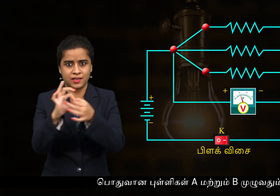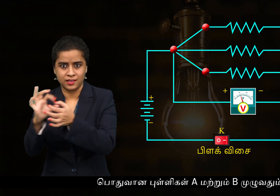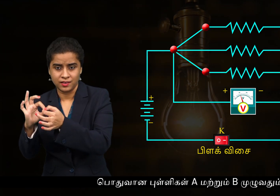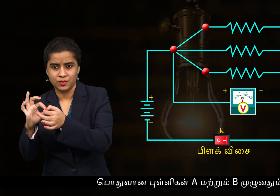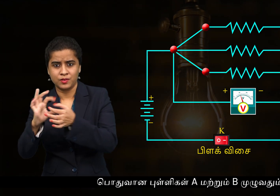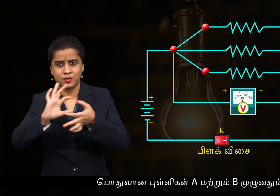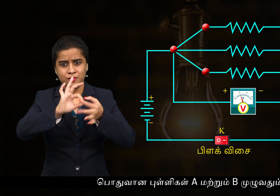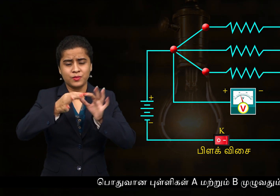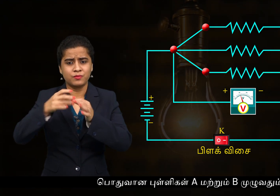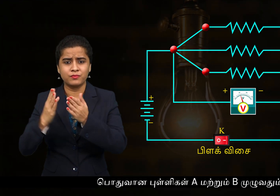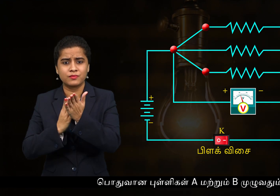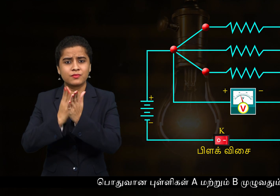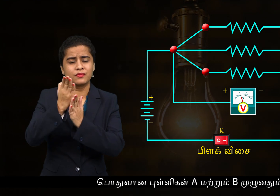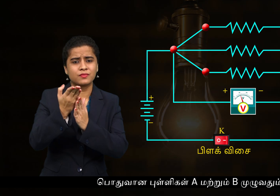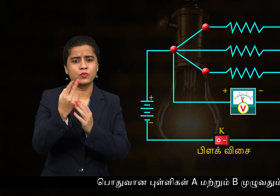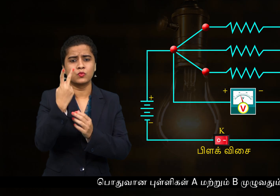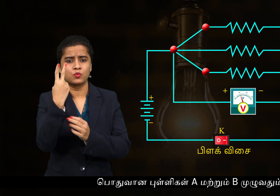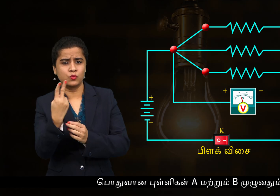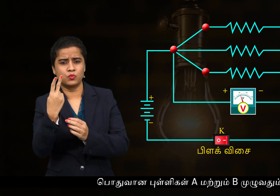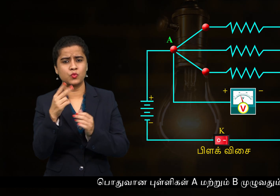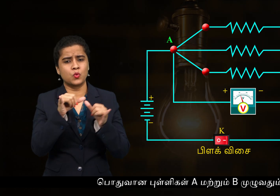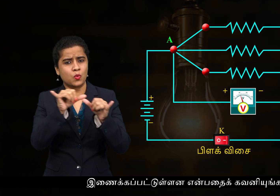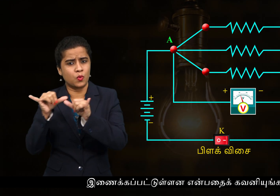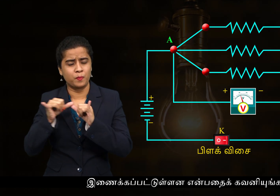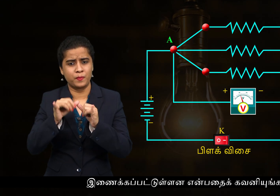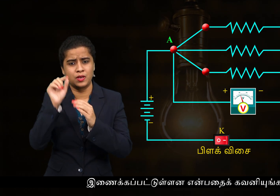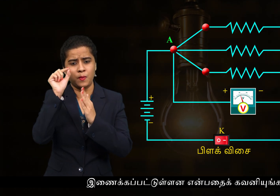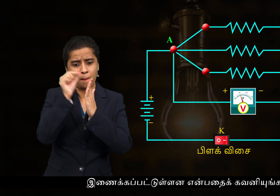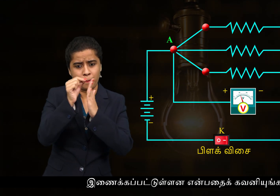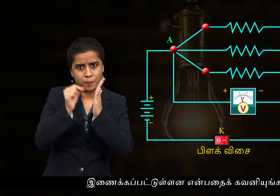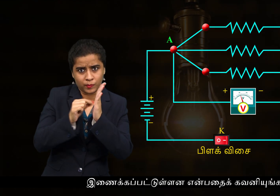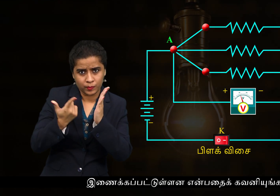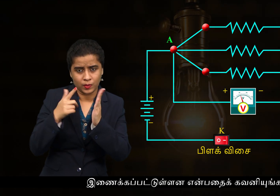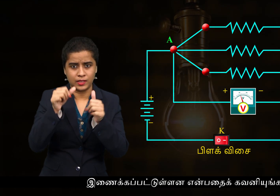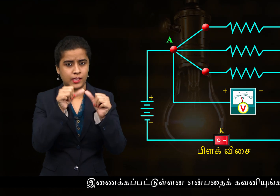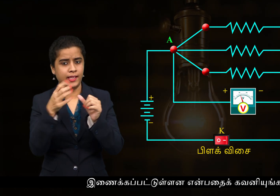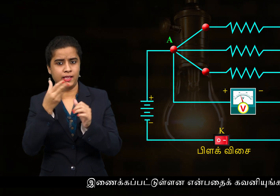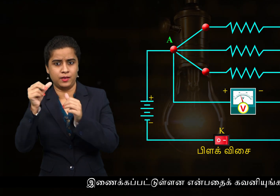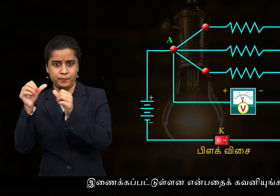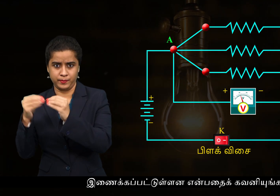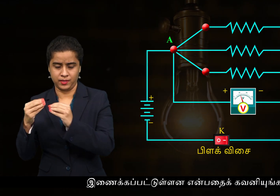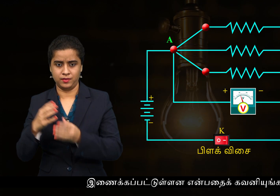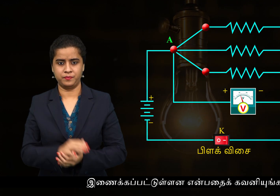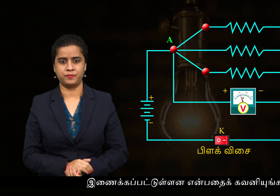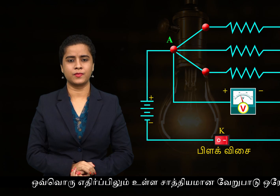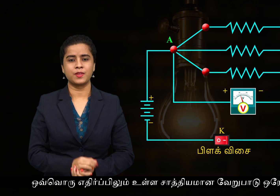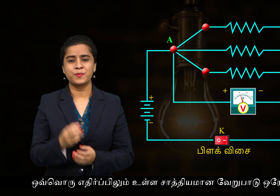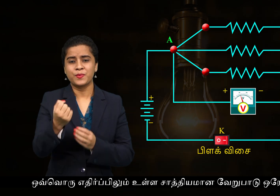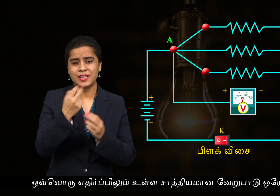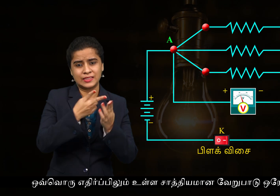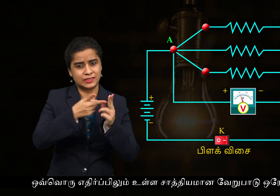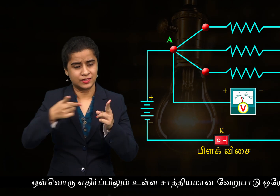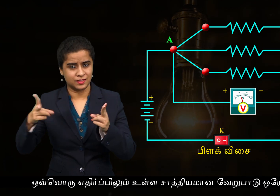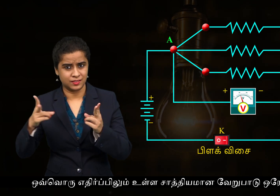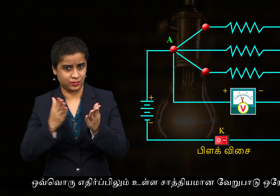பொதுவான புள்ளிகள் A மற்றும் B முழுவதும் இணைக்கப்பட்டுள்ளன என்பதை கவனியுங்கள்.